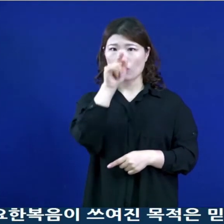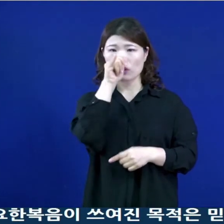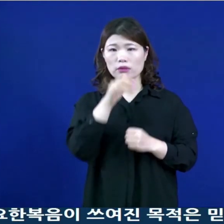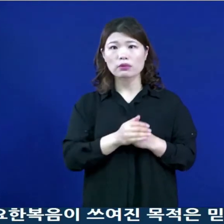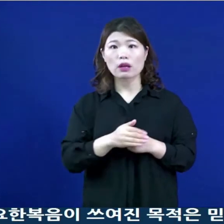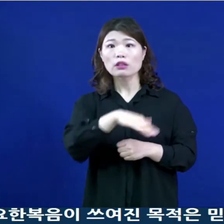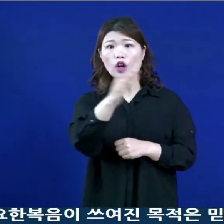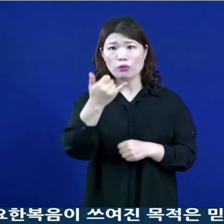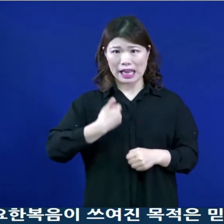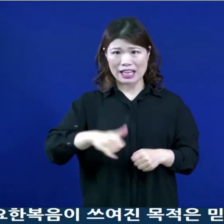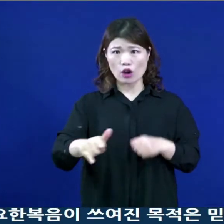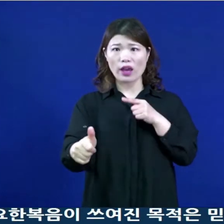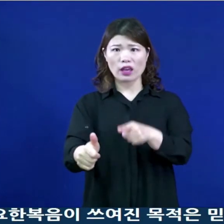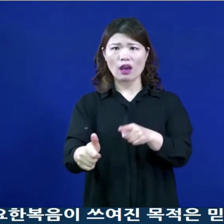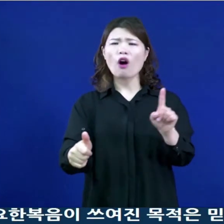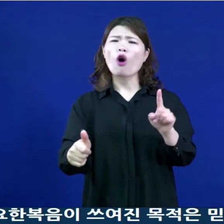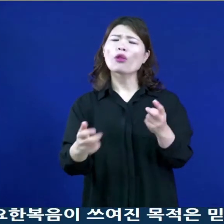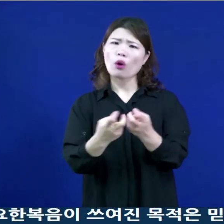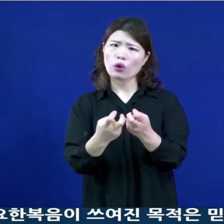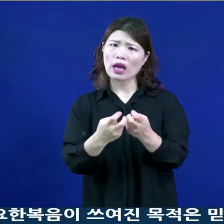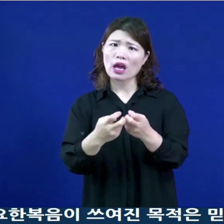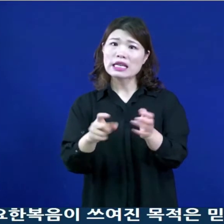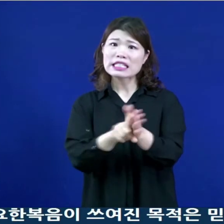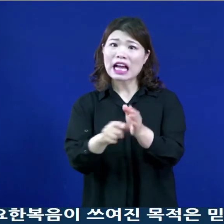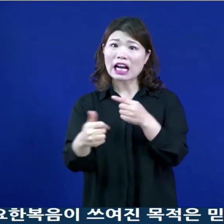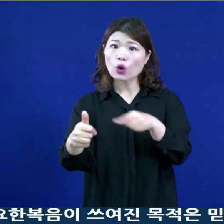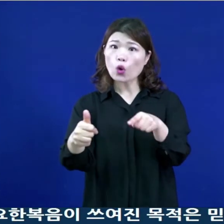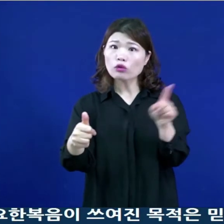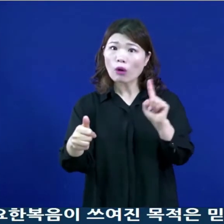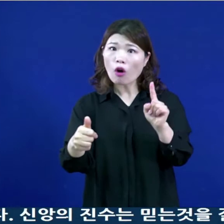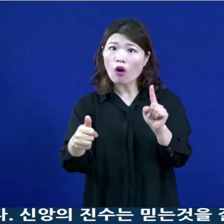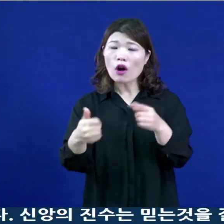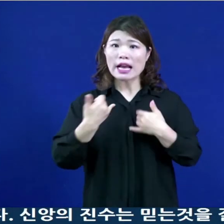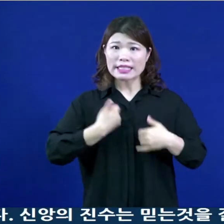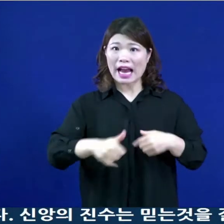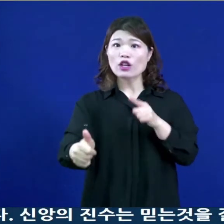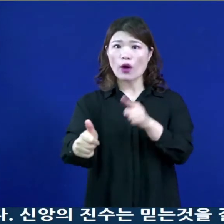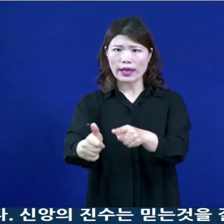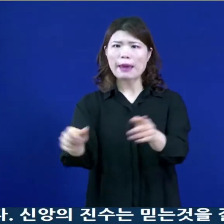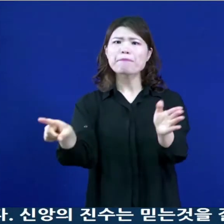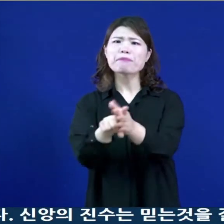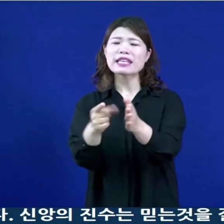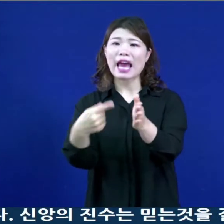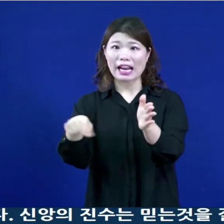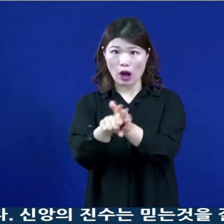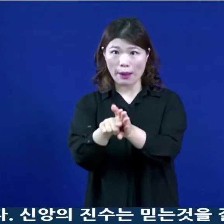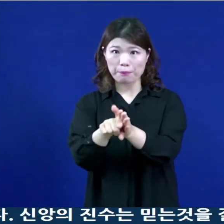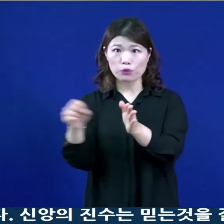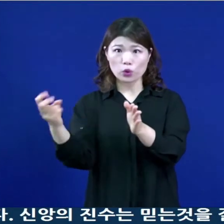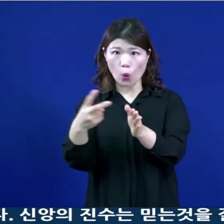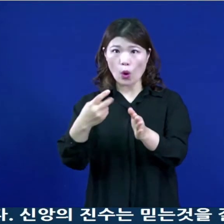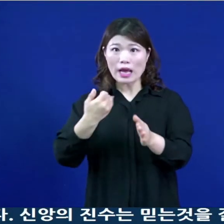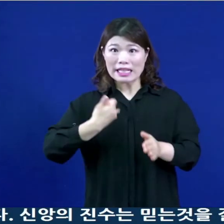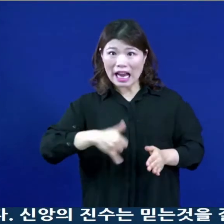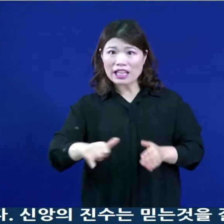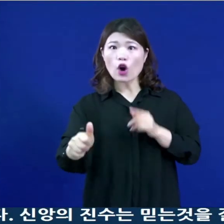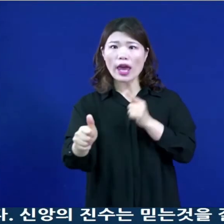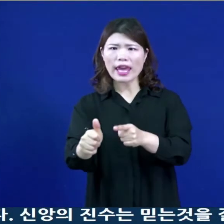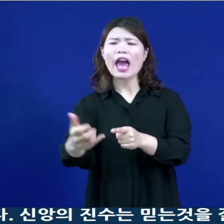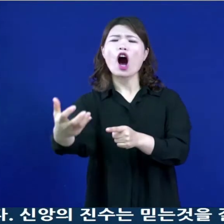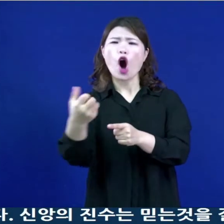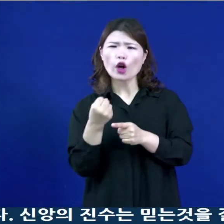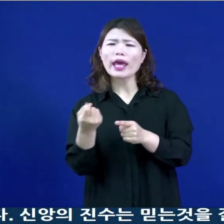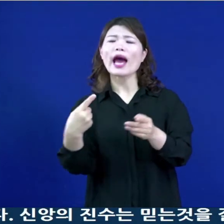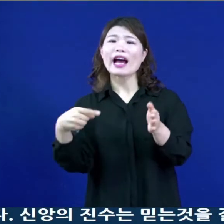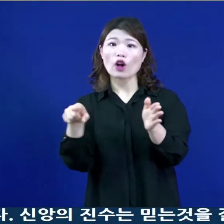본문이 가르쳐주는 것이 분명히 나타납니다. 자녀들을 믿게 하려 하며 자녀들로 하여금 얻게 하려